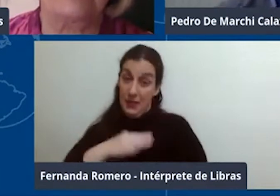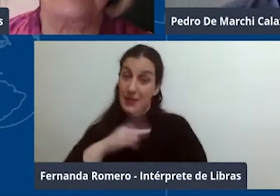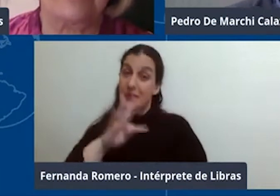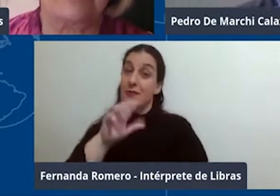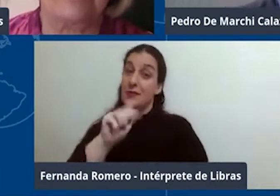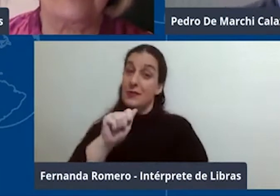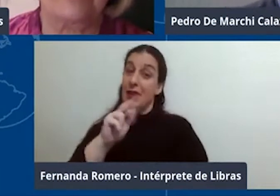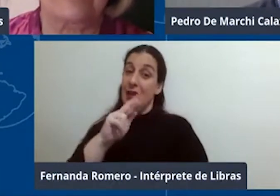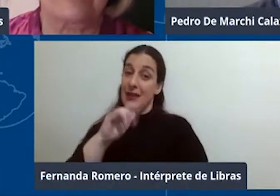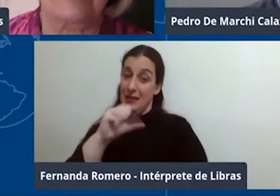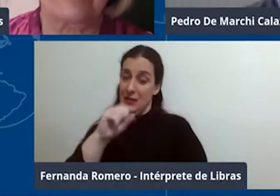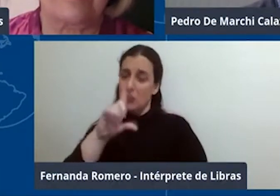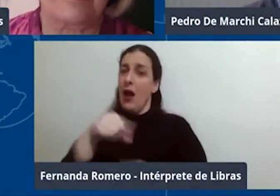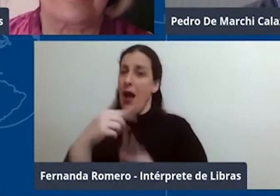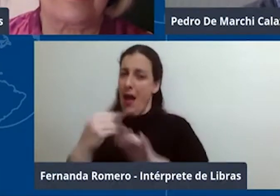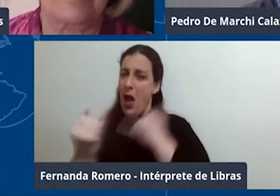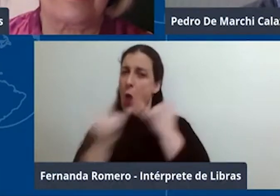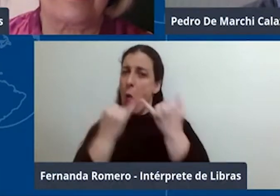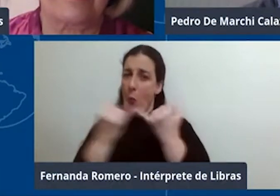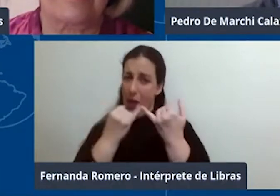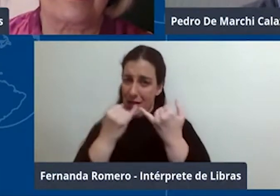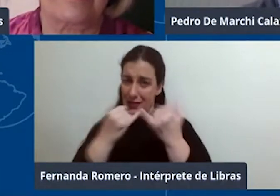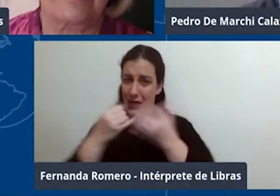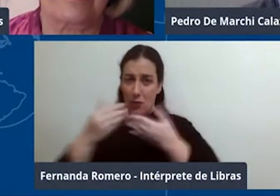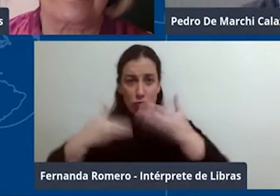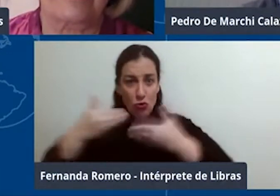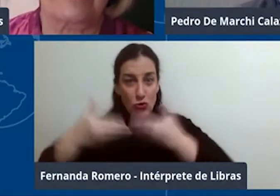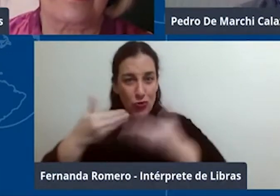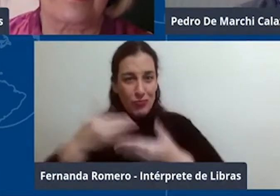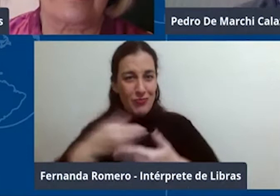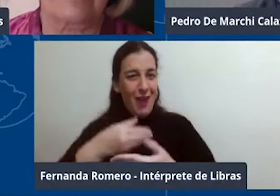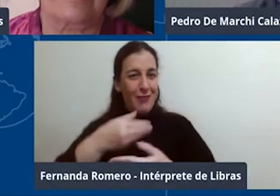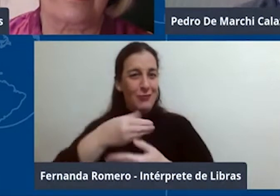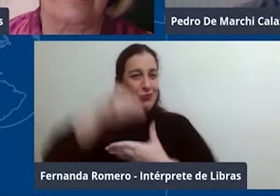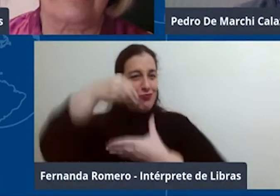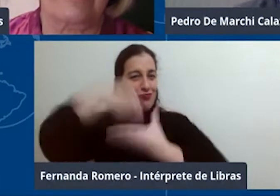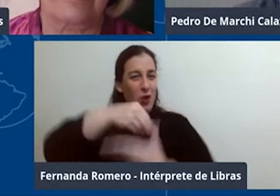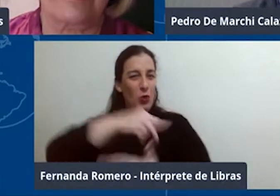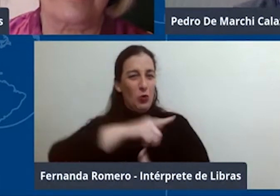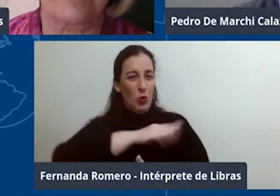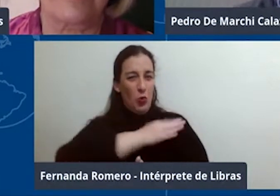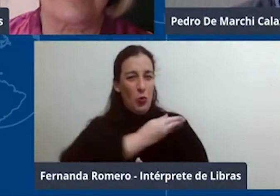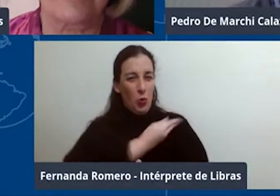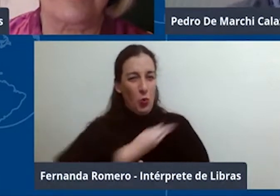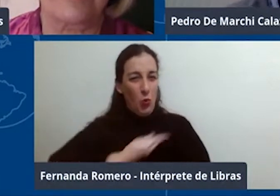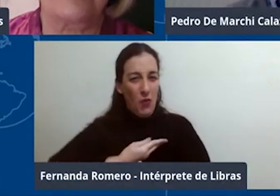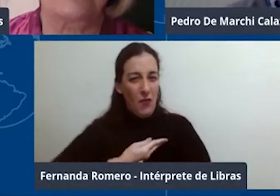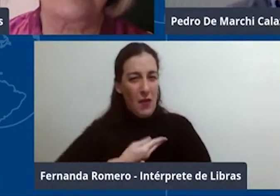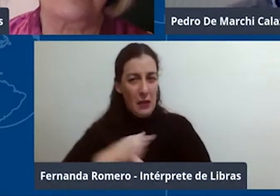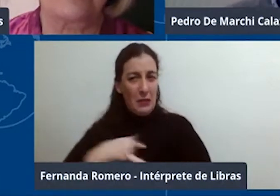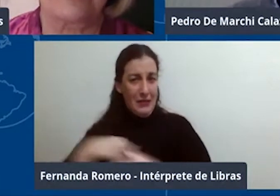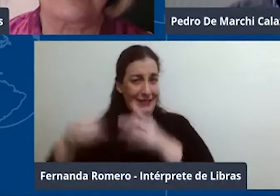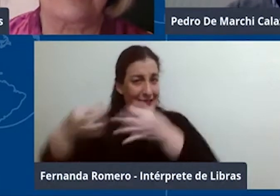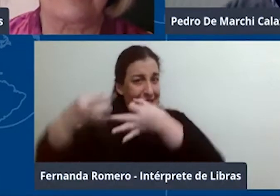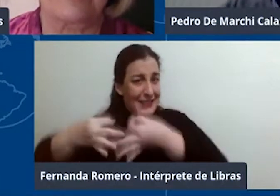de sucesso dentro do governo, né? E a gente entende que vão buscar o melhor para ambos os países, que é